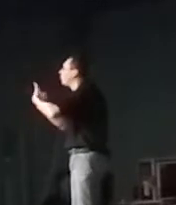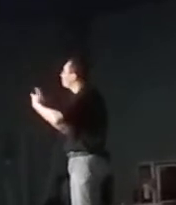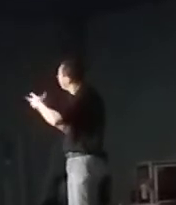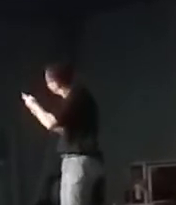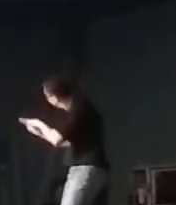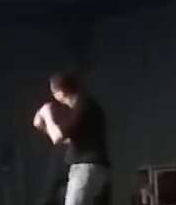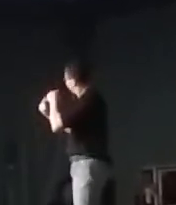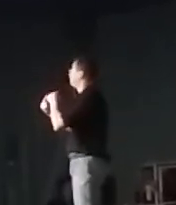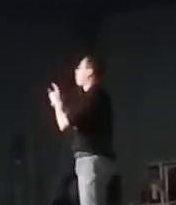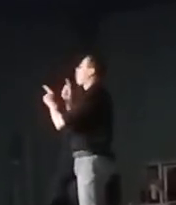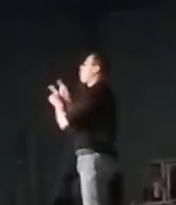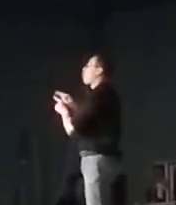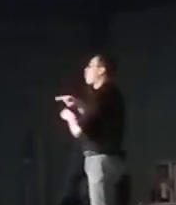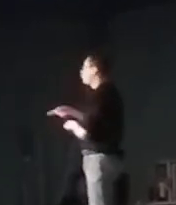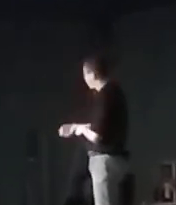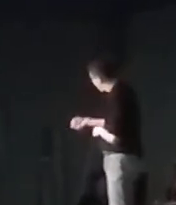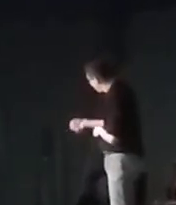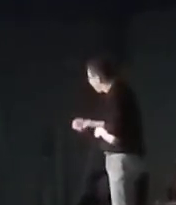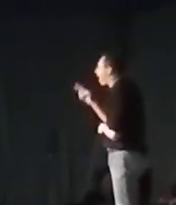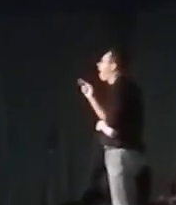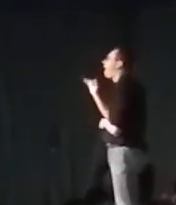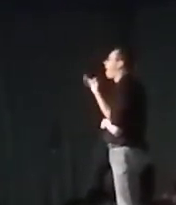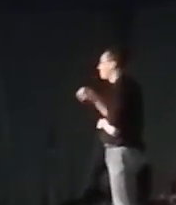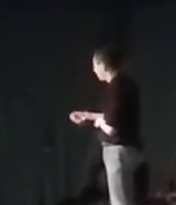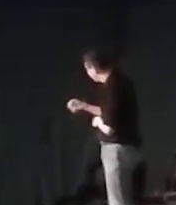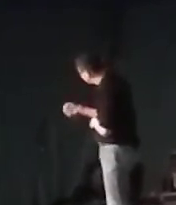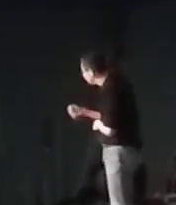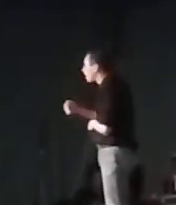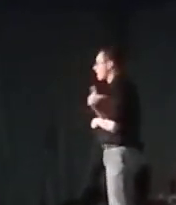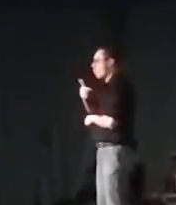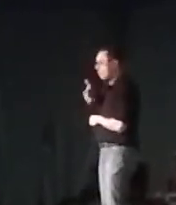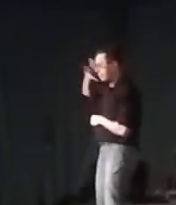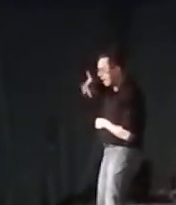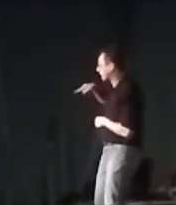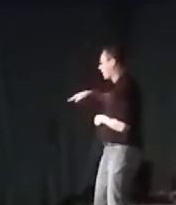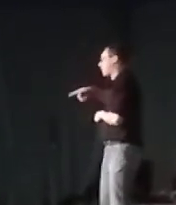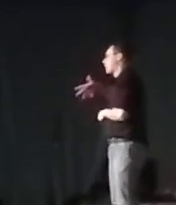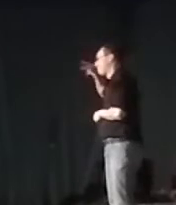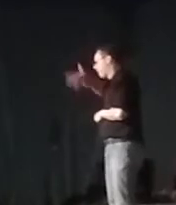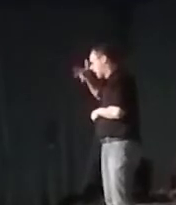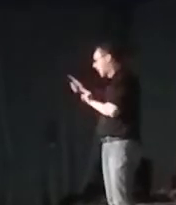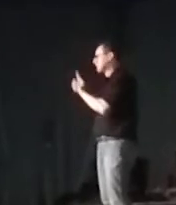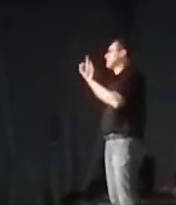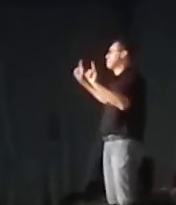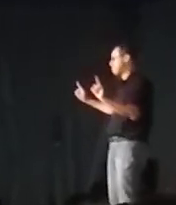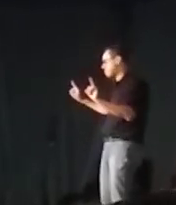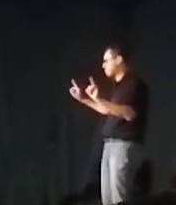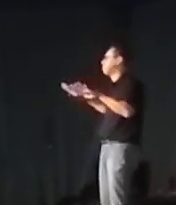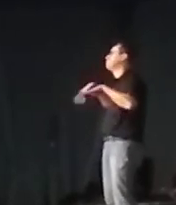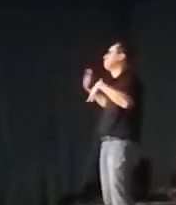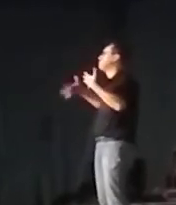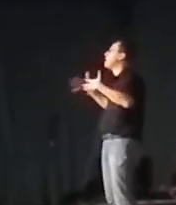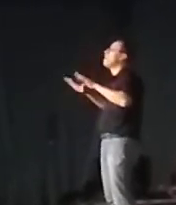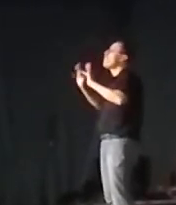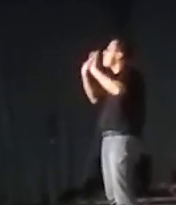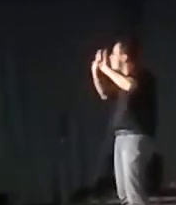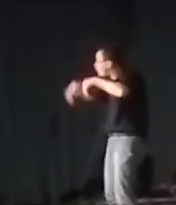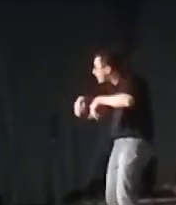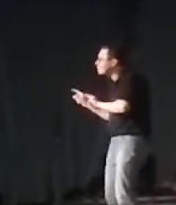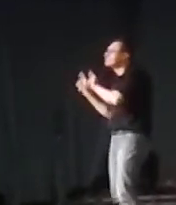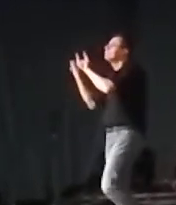eu fiz a minha palestra, meu bate-papo lá, ele fez o dele, e todos os escritores foram num bar à noite, eu